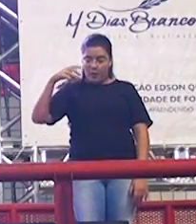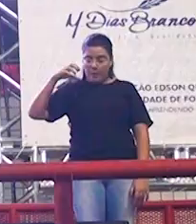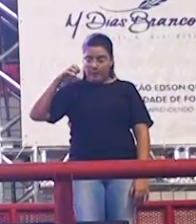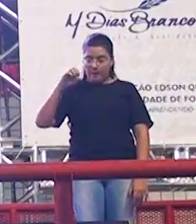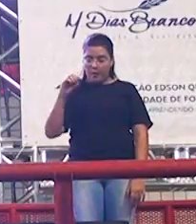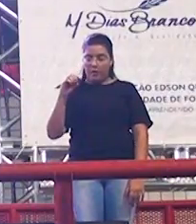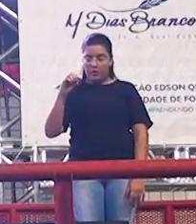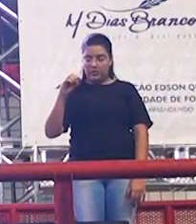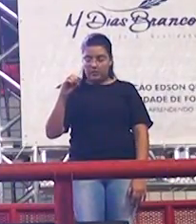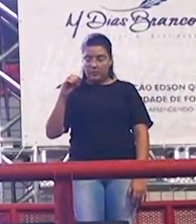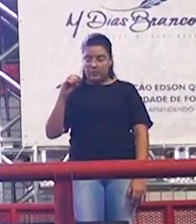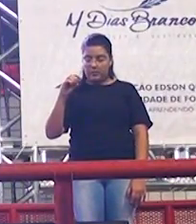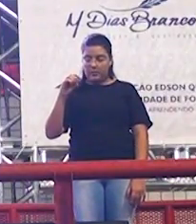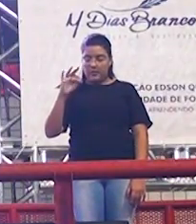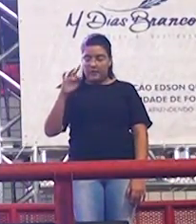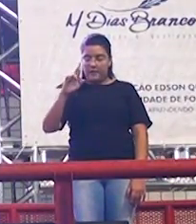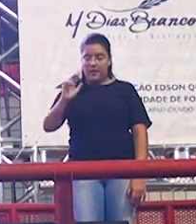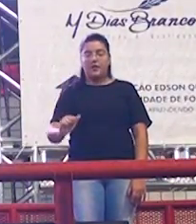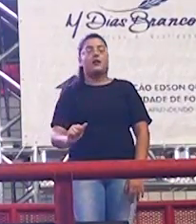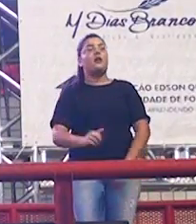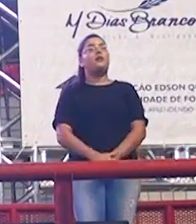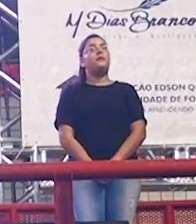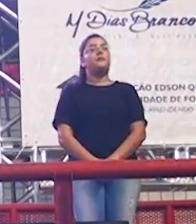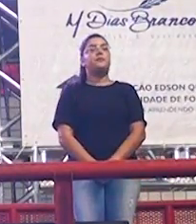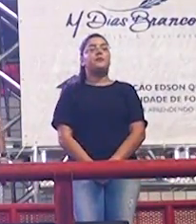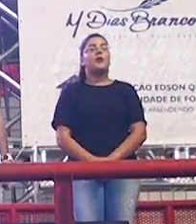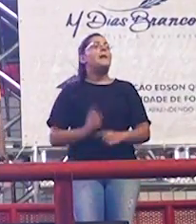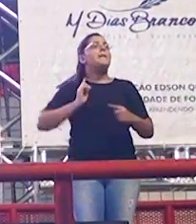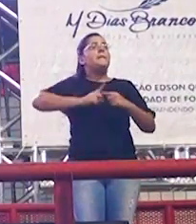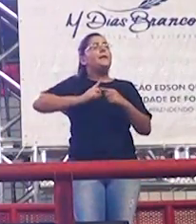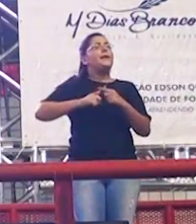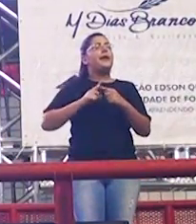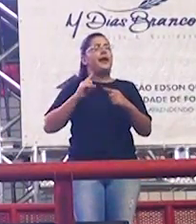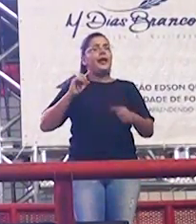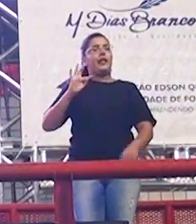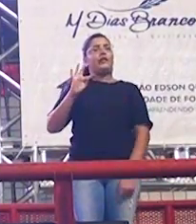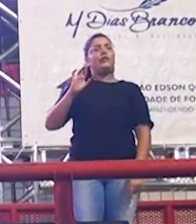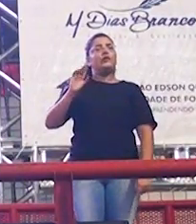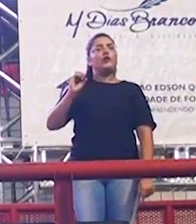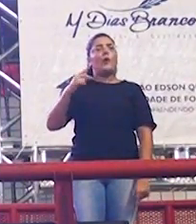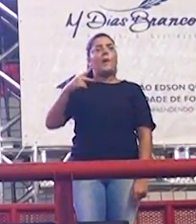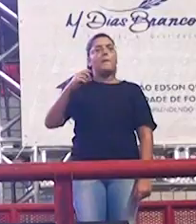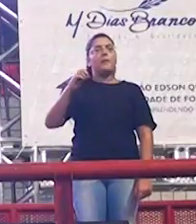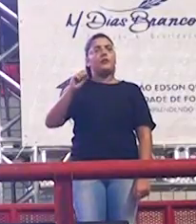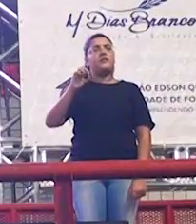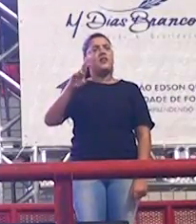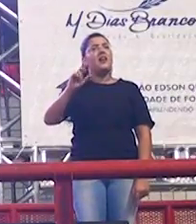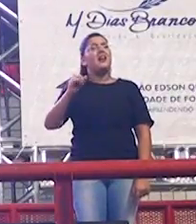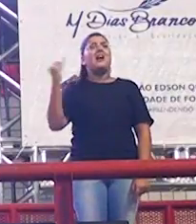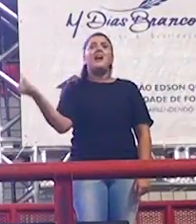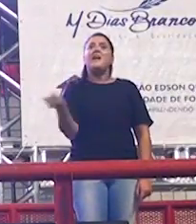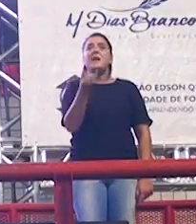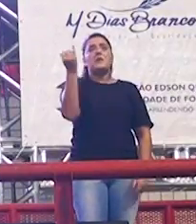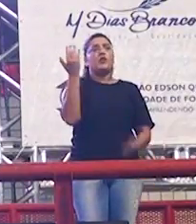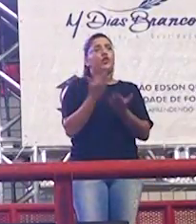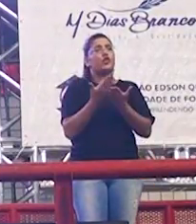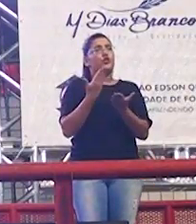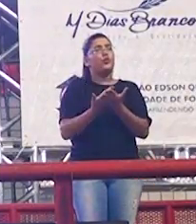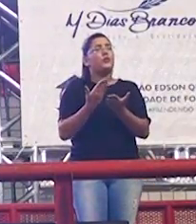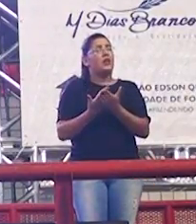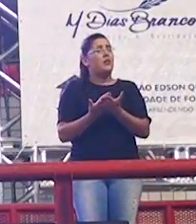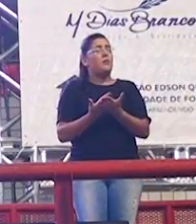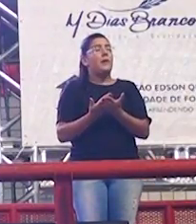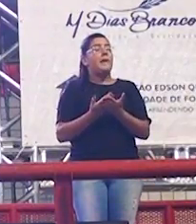cantinho, troposfera. Professor, por que a troposfera é a parte mais importante no meu estudo de